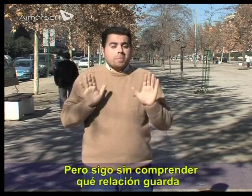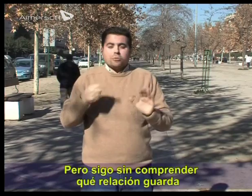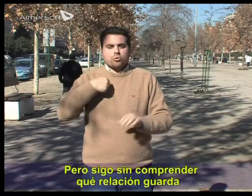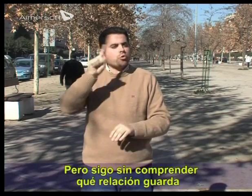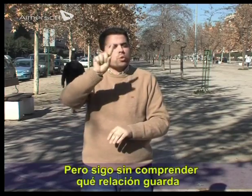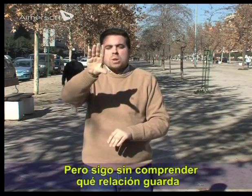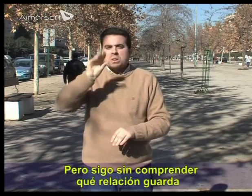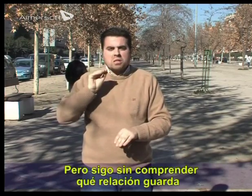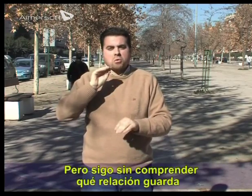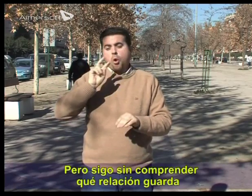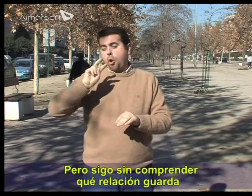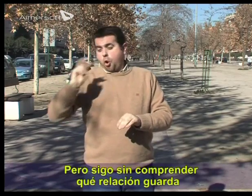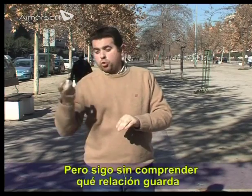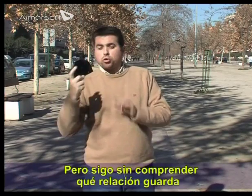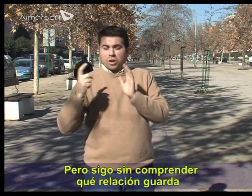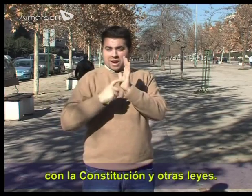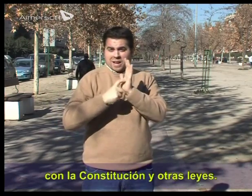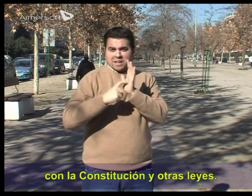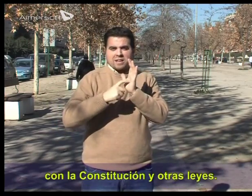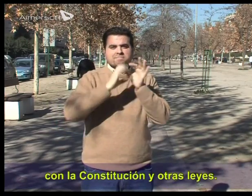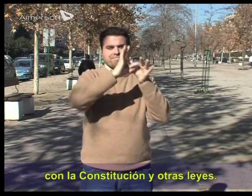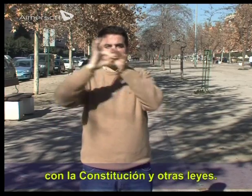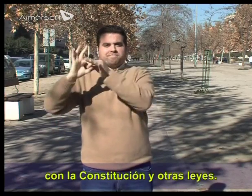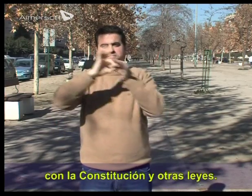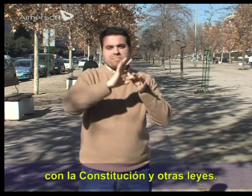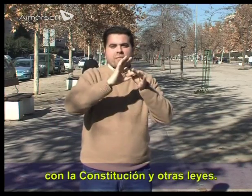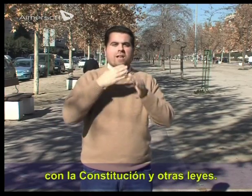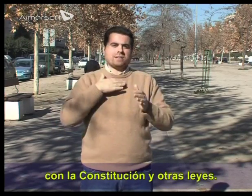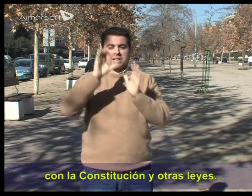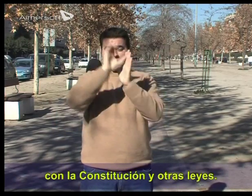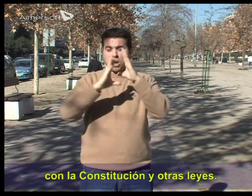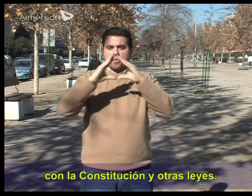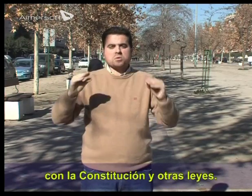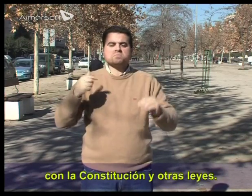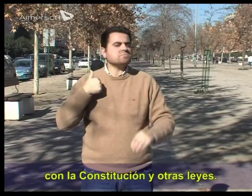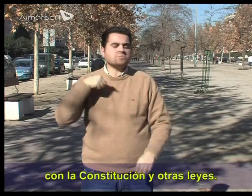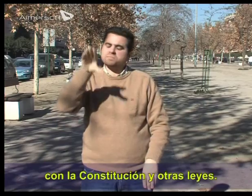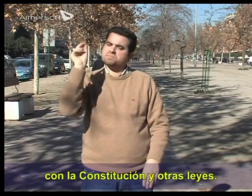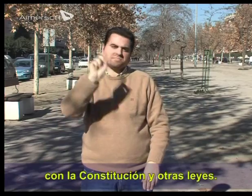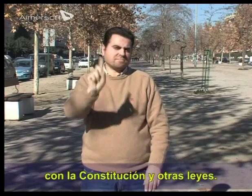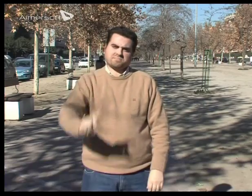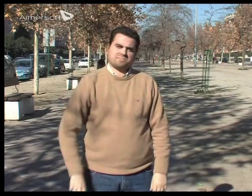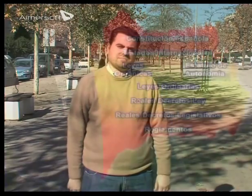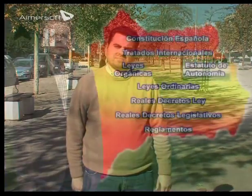Pero sigo sin comprender qué relación guarda con la Constitución y otras leyes.